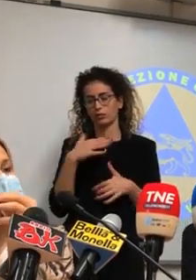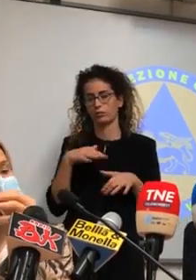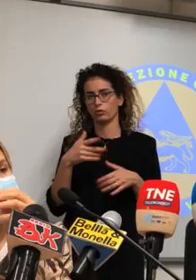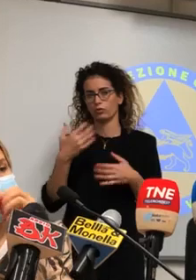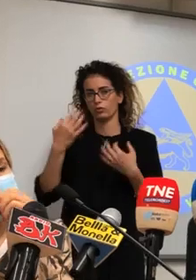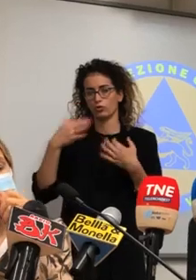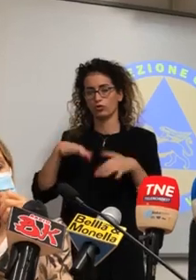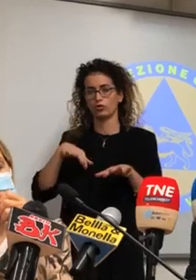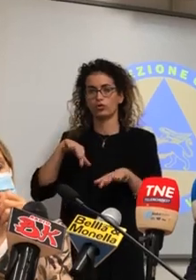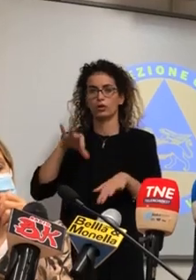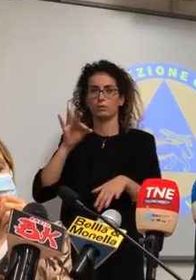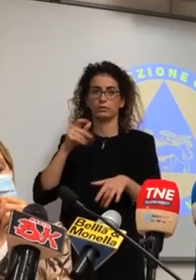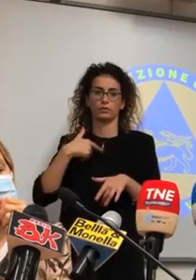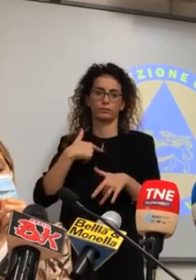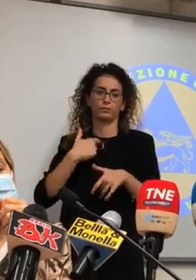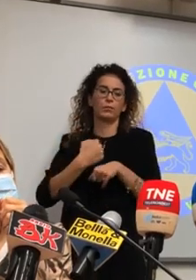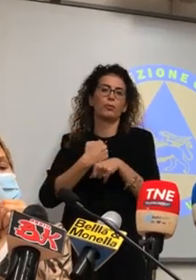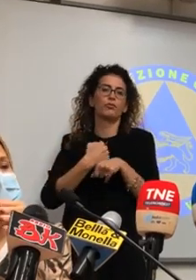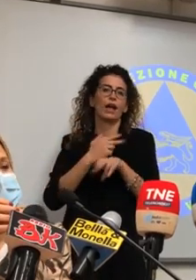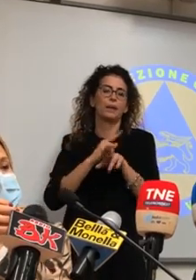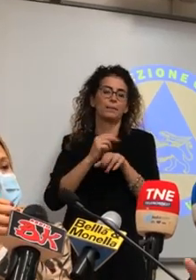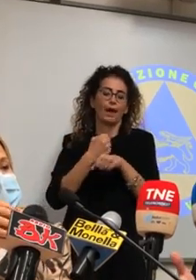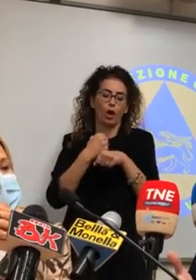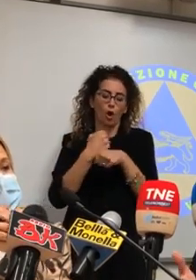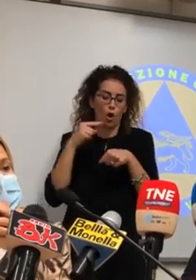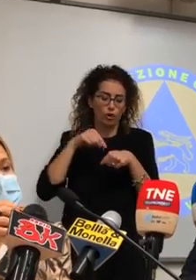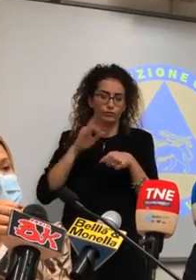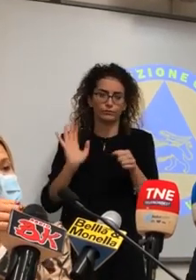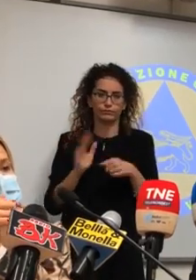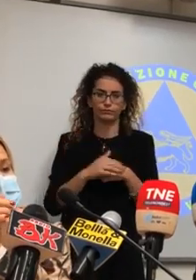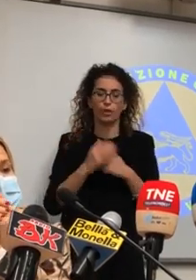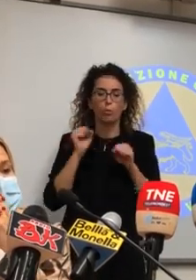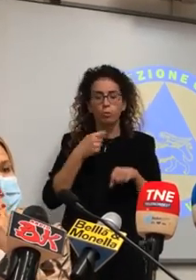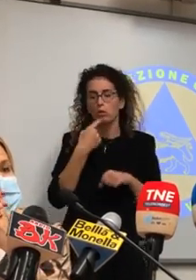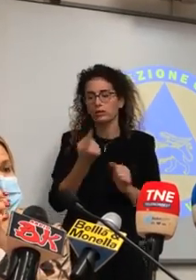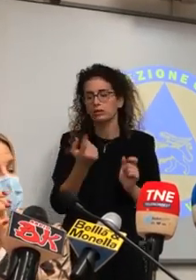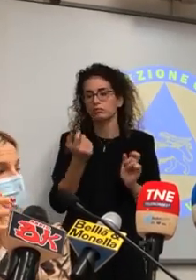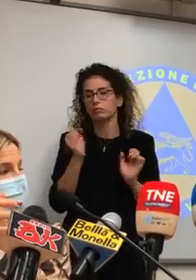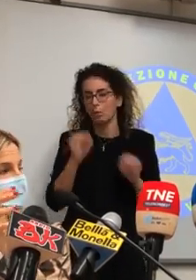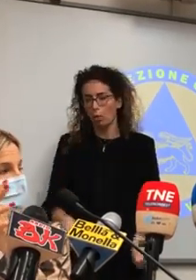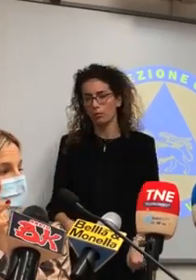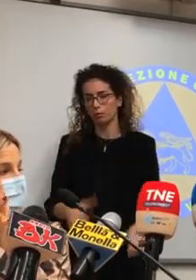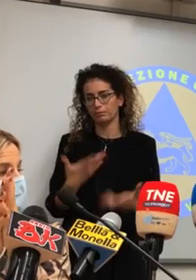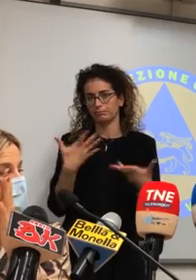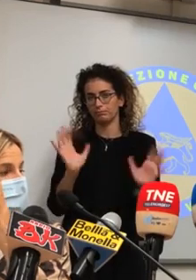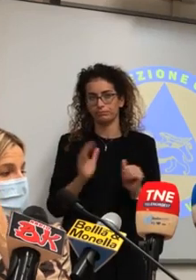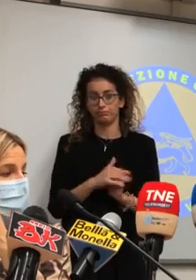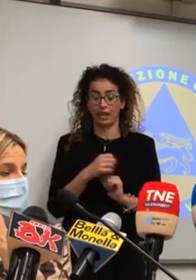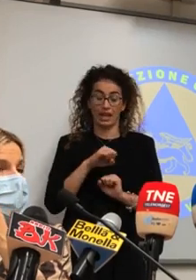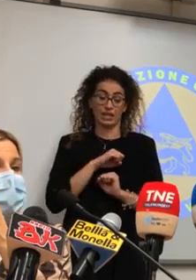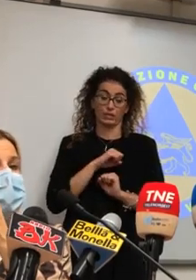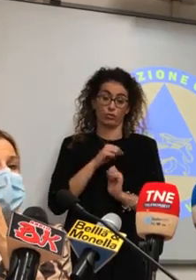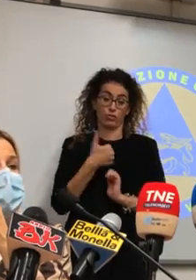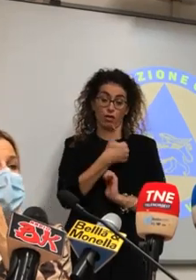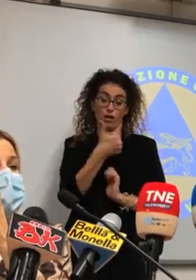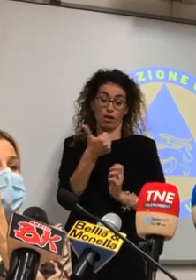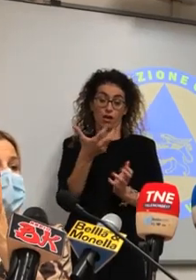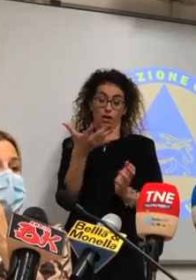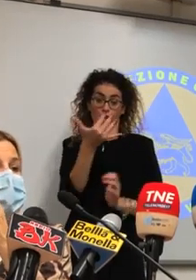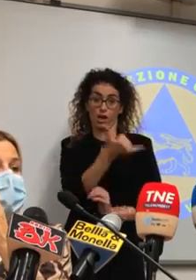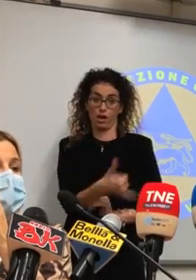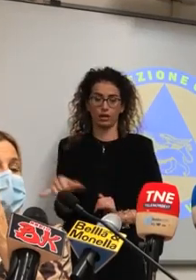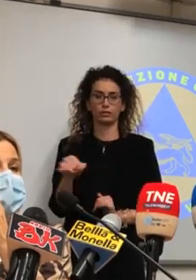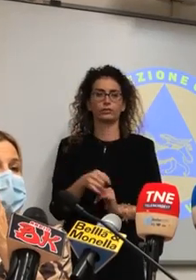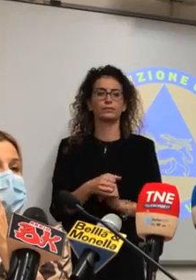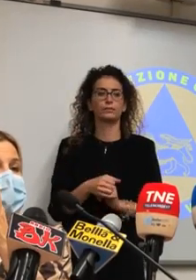fatto di farmaco, quindi diranno che si può fare, punto. E, ma lo faranno per entro fine anno sicuramente, se no